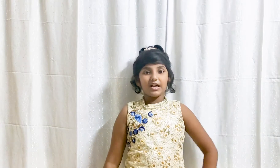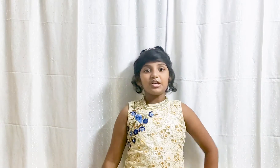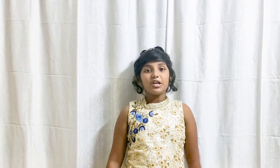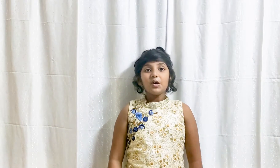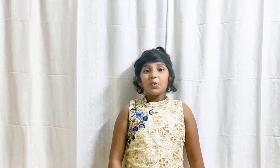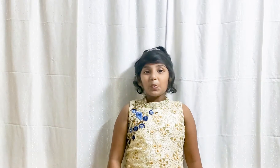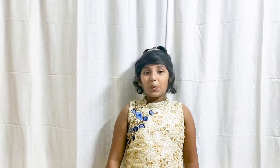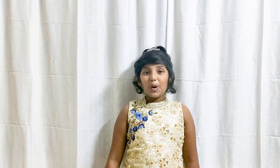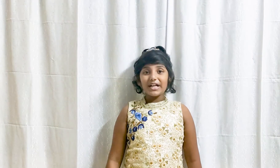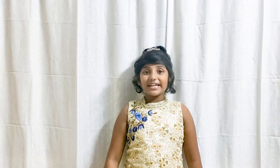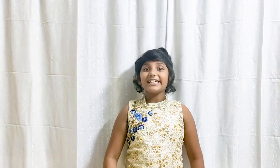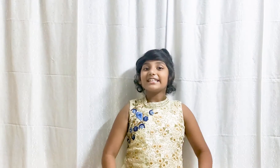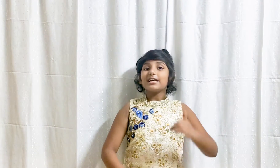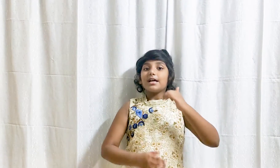நேசியுங்கள், உங்களை